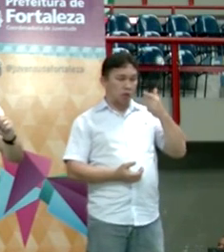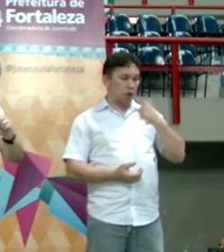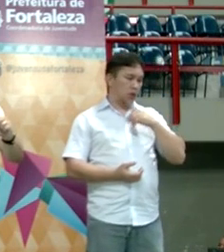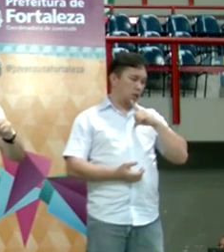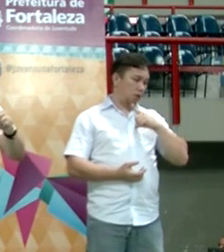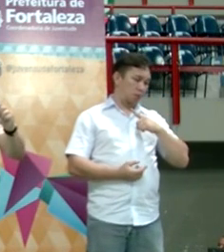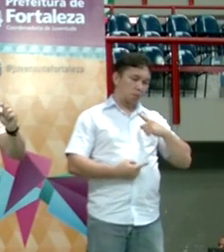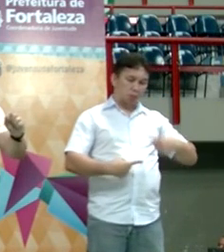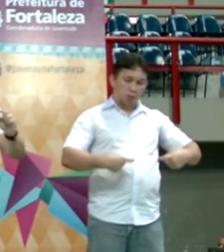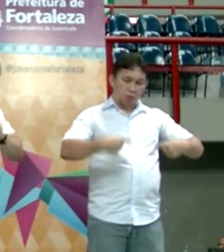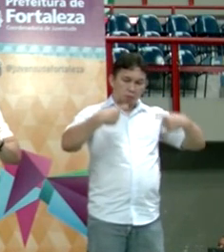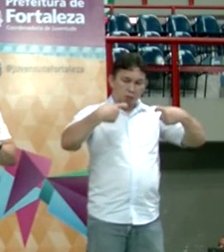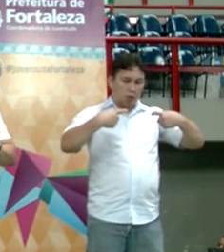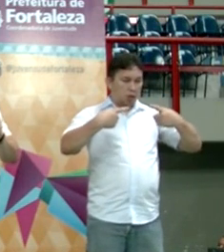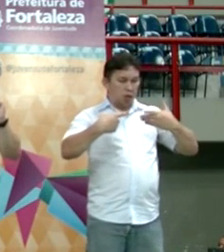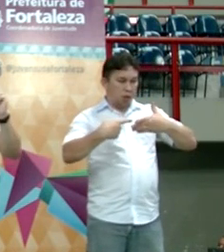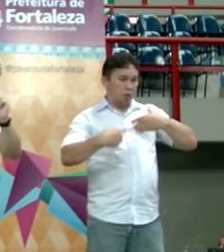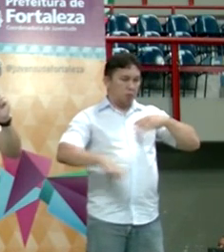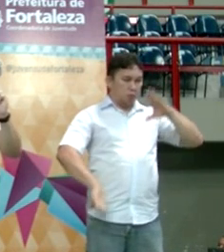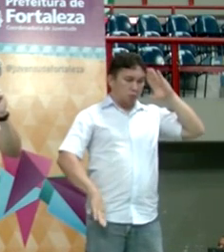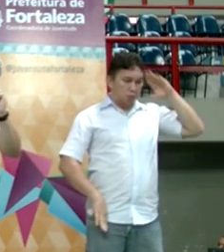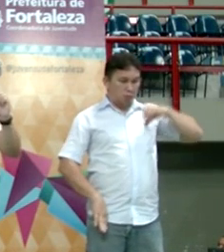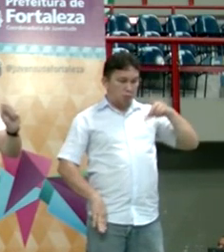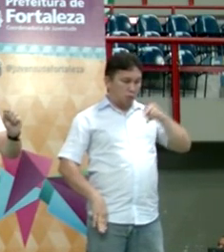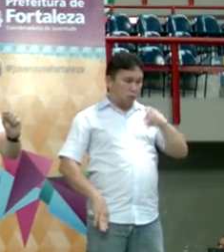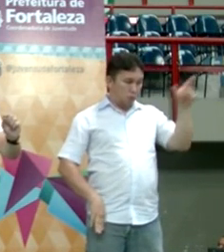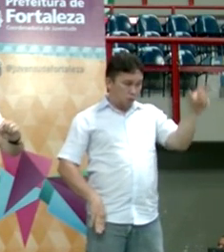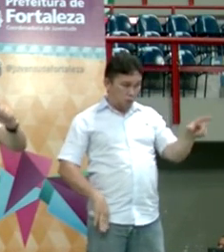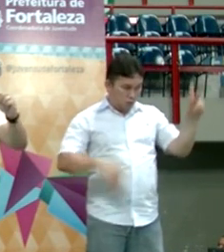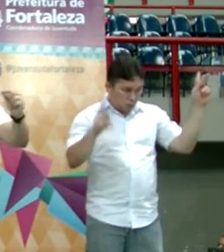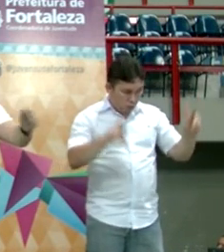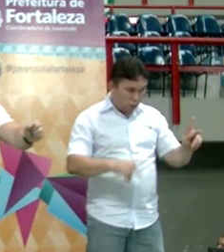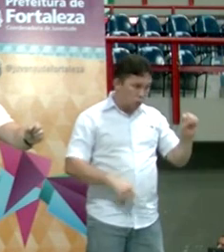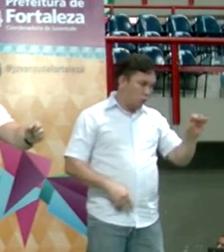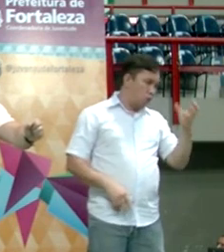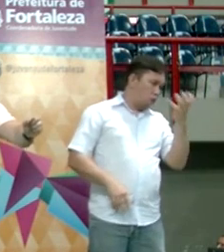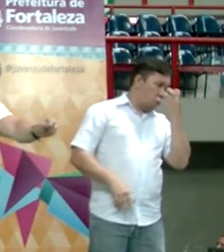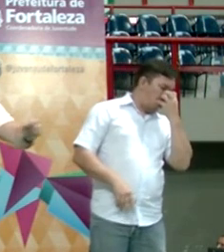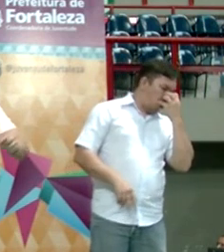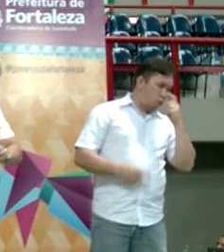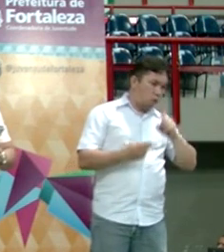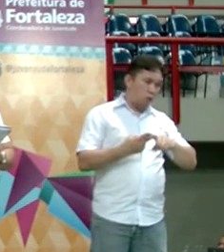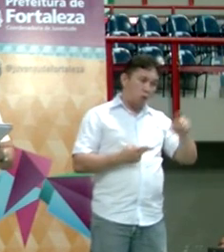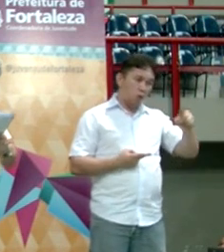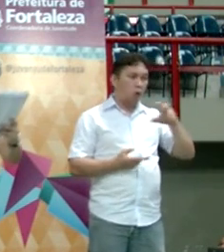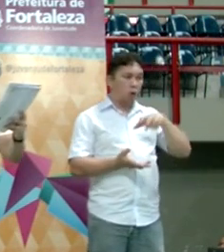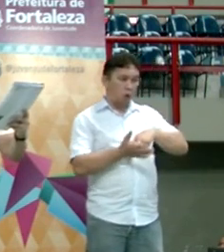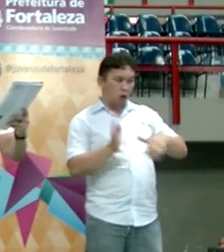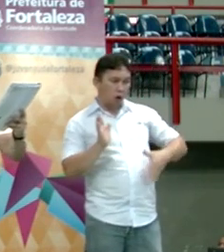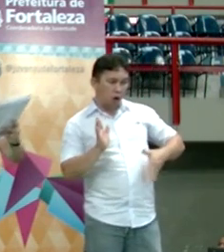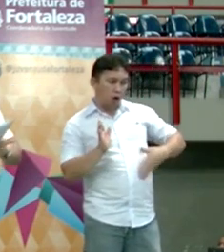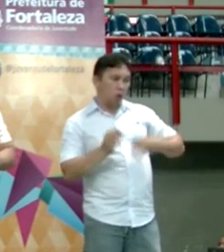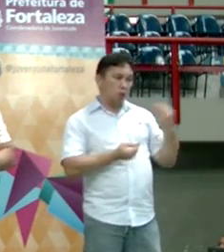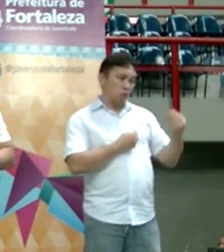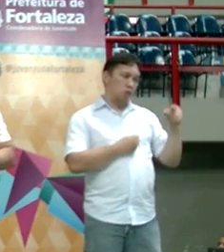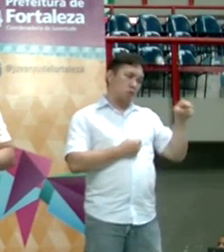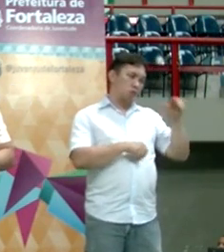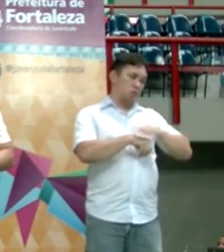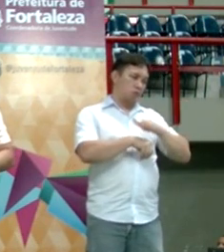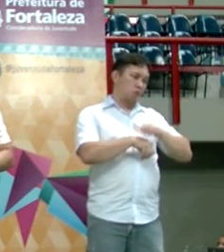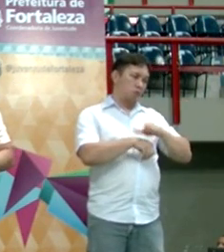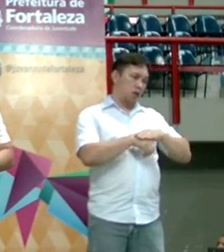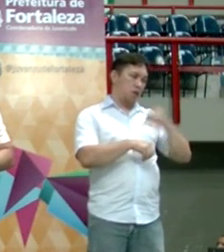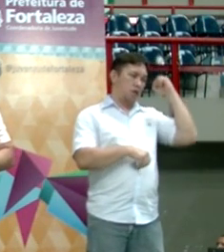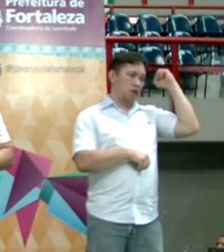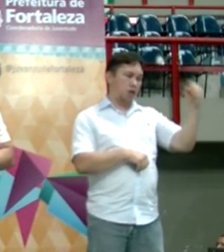militar, a escola alemã não pode existir. Professor pacifista ou é palhaço ou é criminoso e deveria